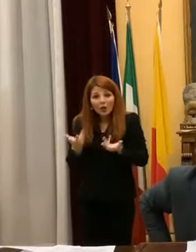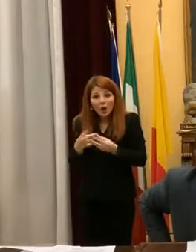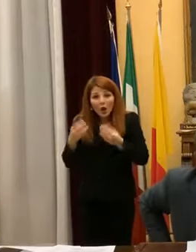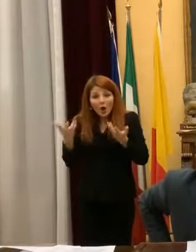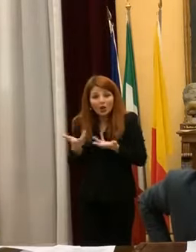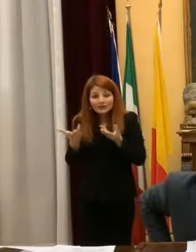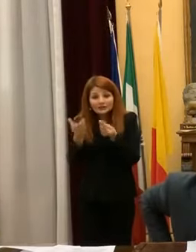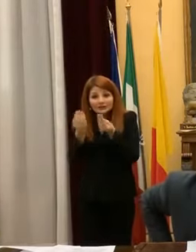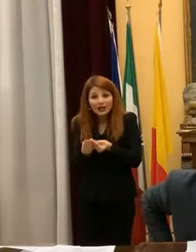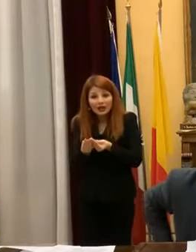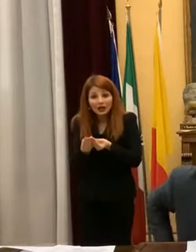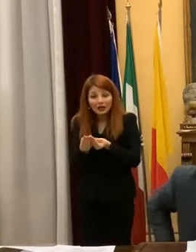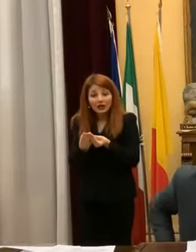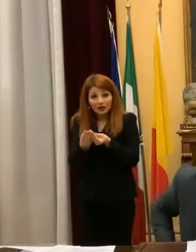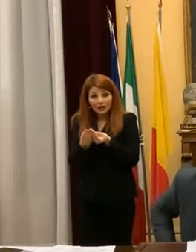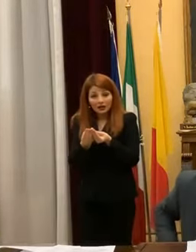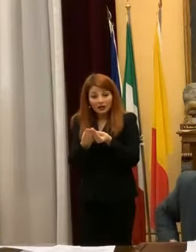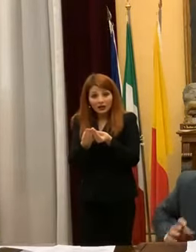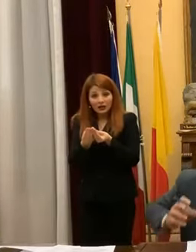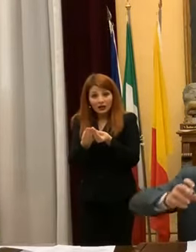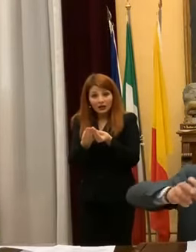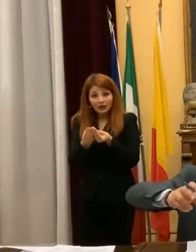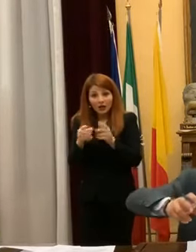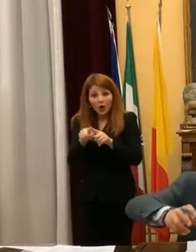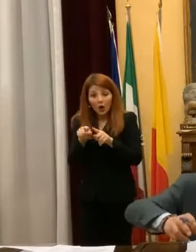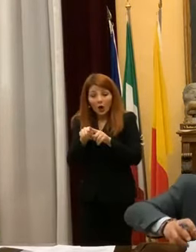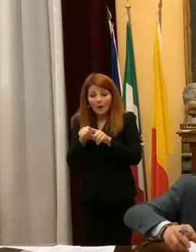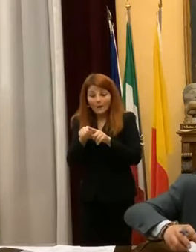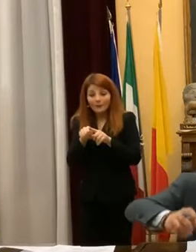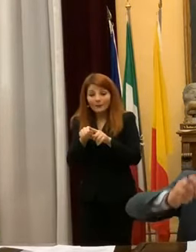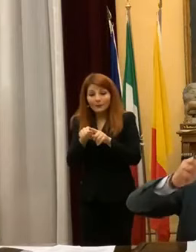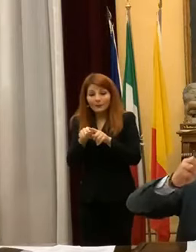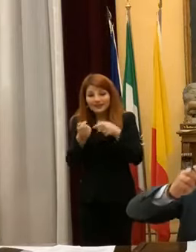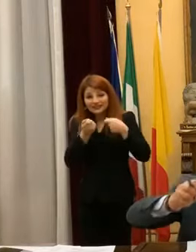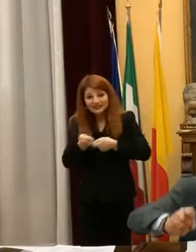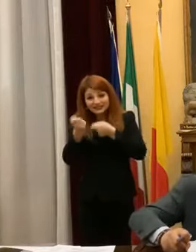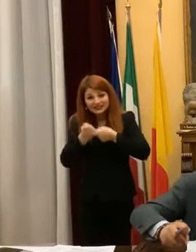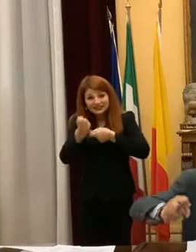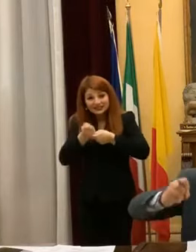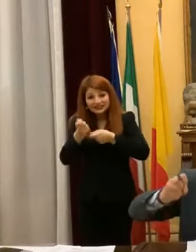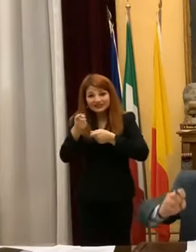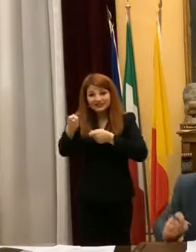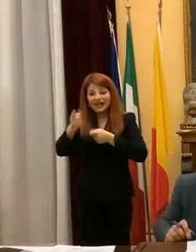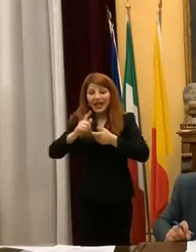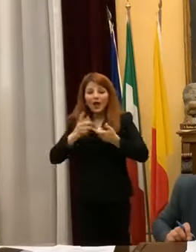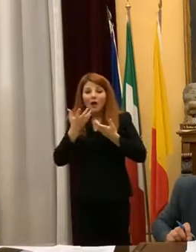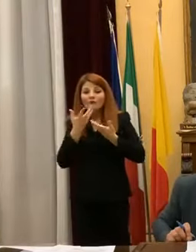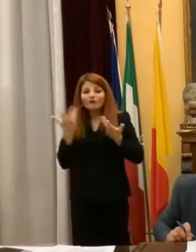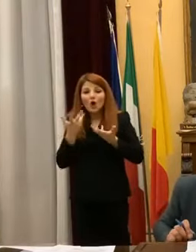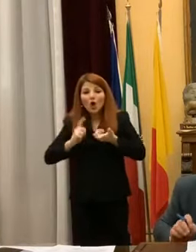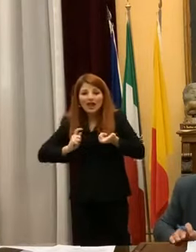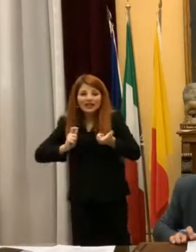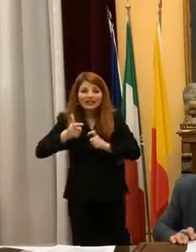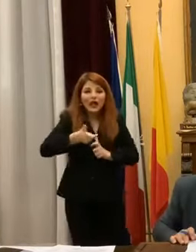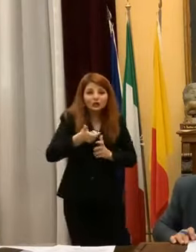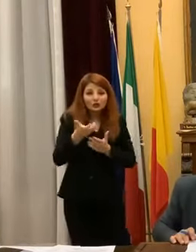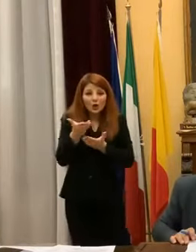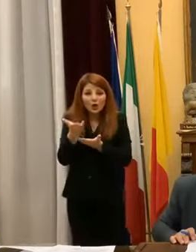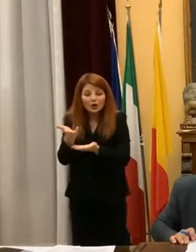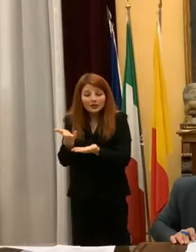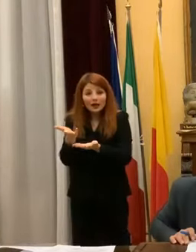in piedi Musumeci, attenzione, no? E quindi il malumore di questi sponsor politici, di quel direttore